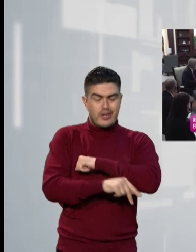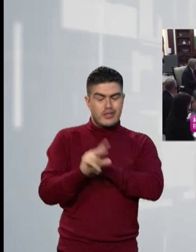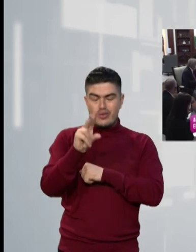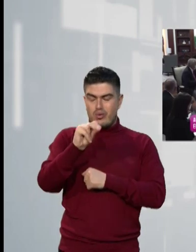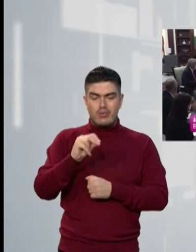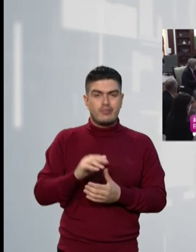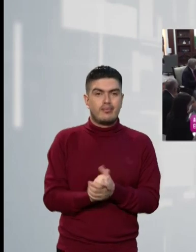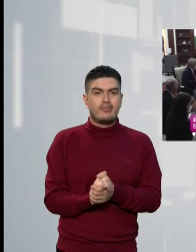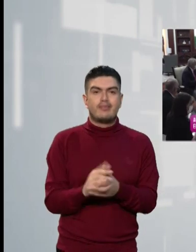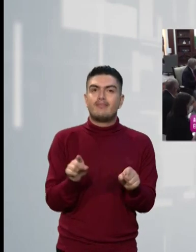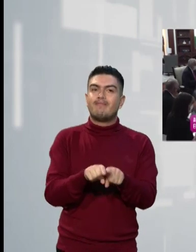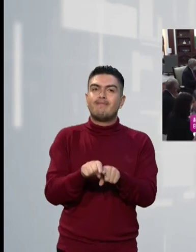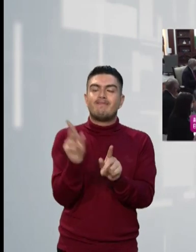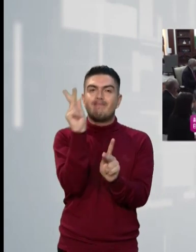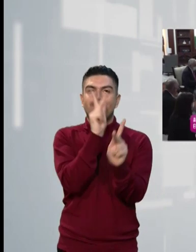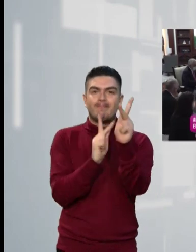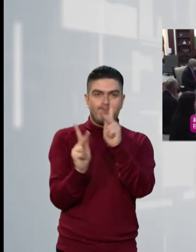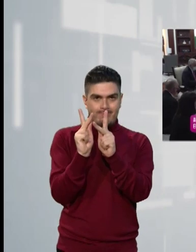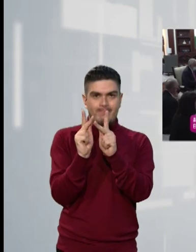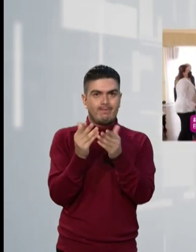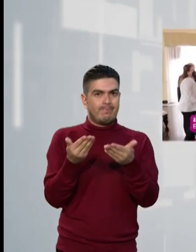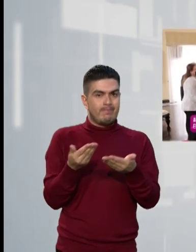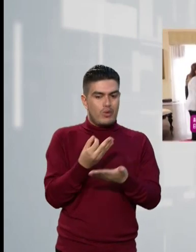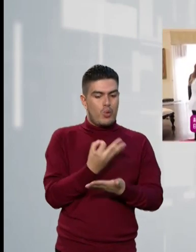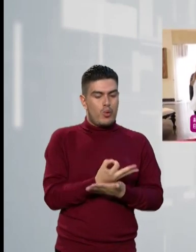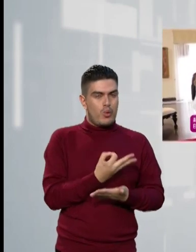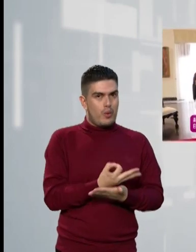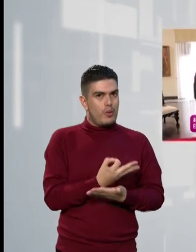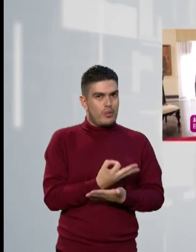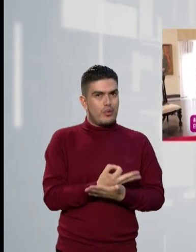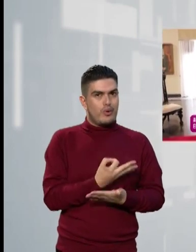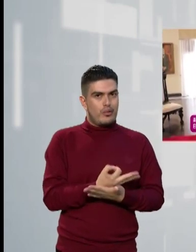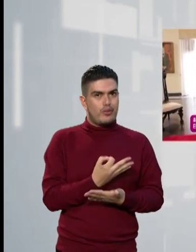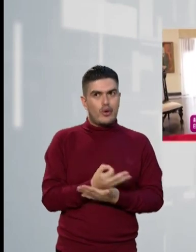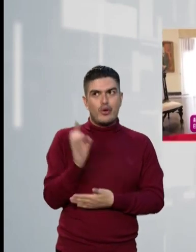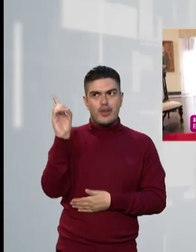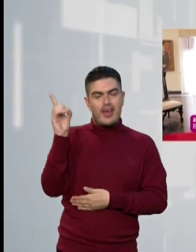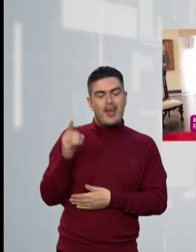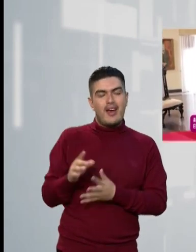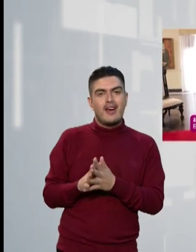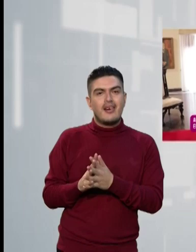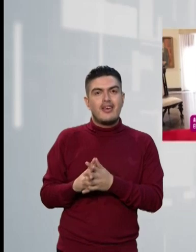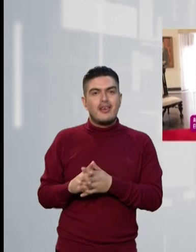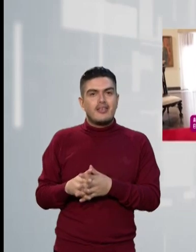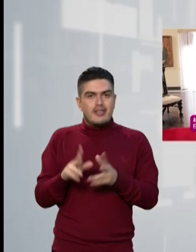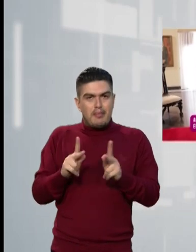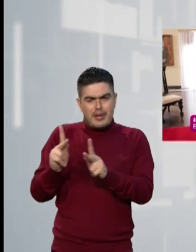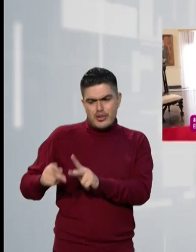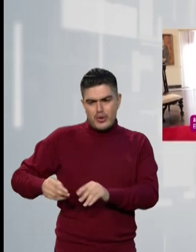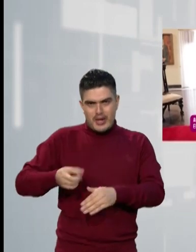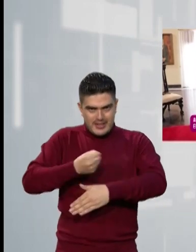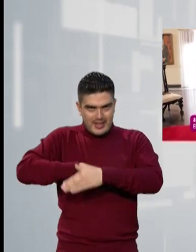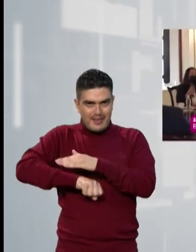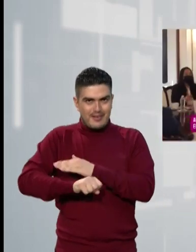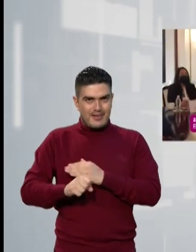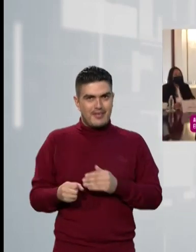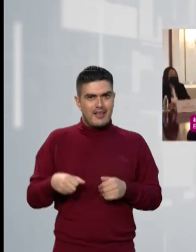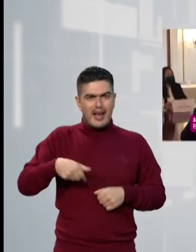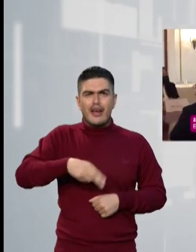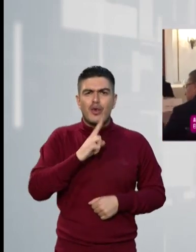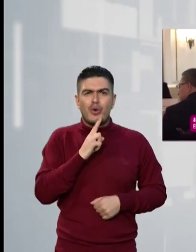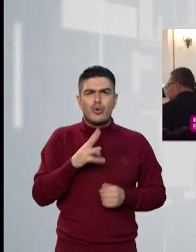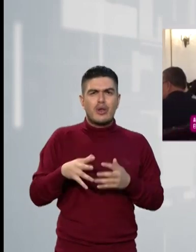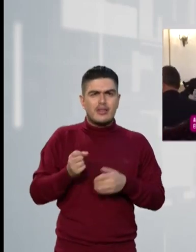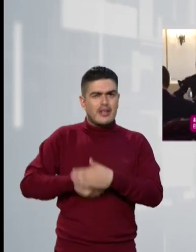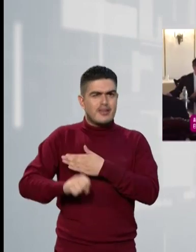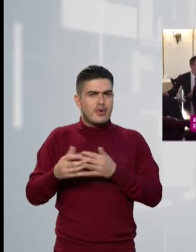una especial preocupación también por el uso de los fondos de los contribuyentes de Estados Unidos que en Honduras se Ejecutan a través de usit mil lady gillard